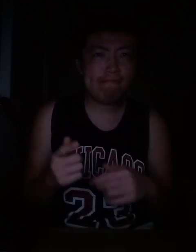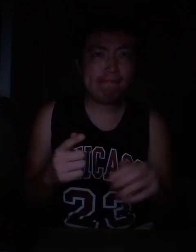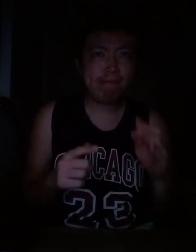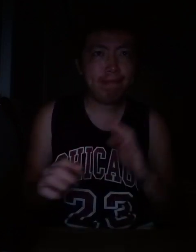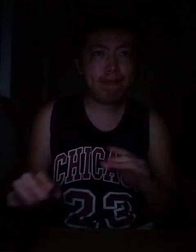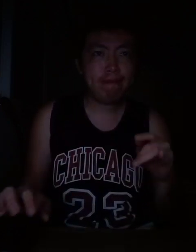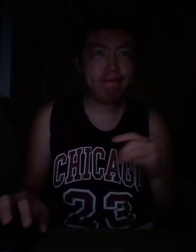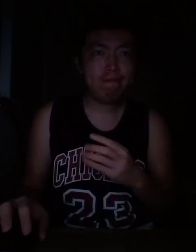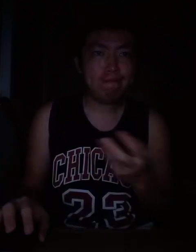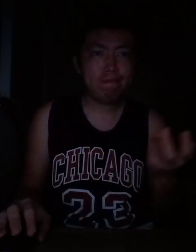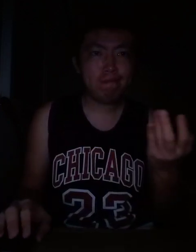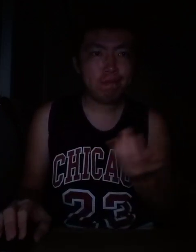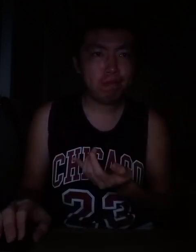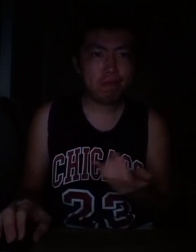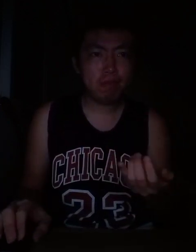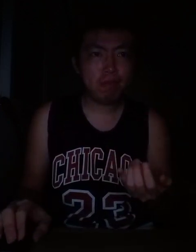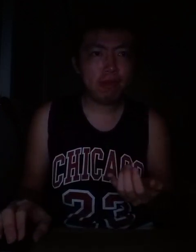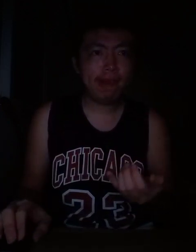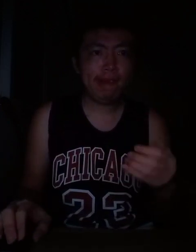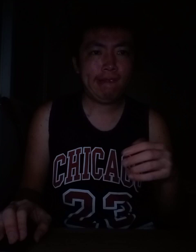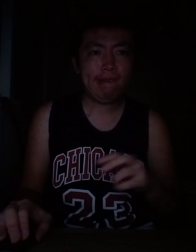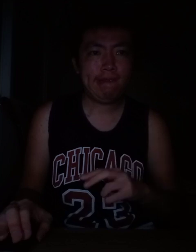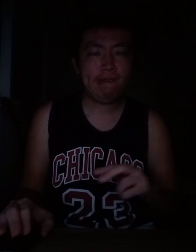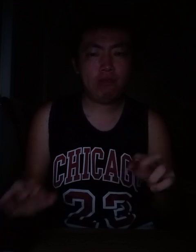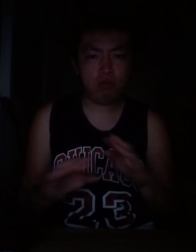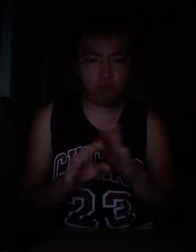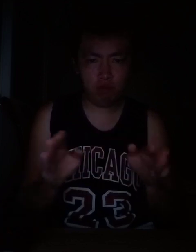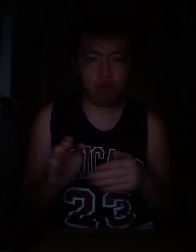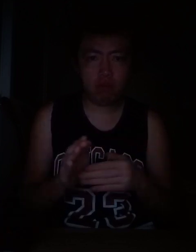침해하거나 도전하는 행위에 대해서 엄격한